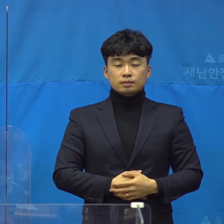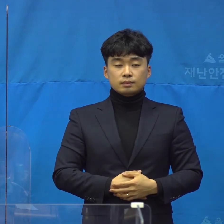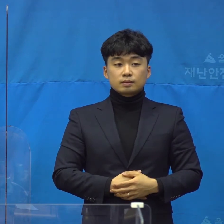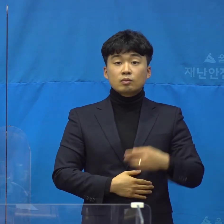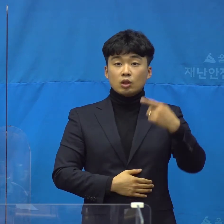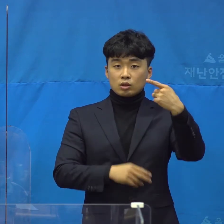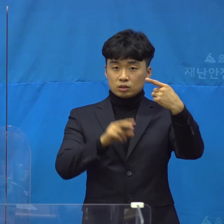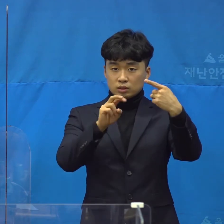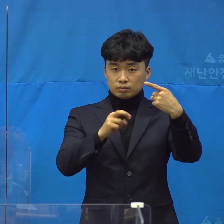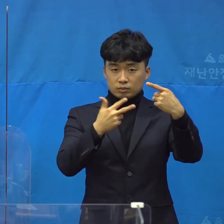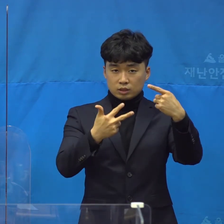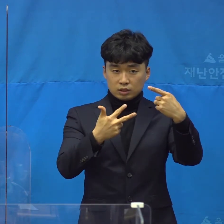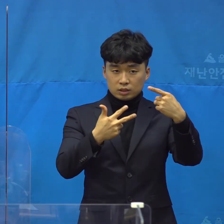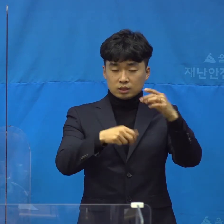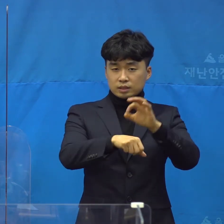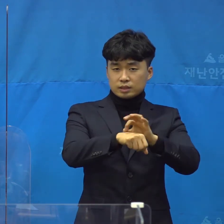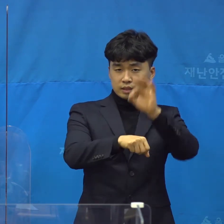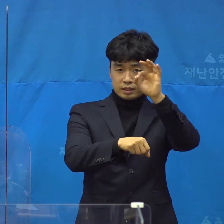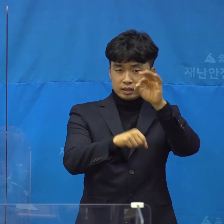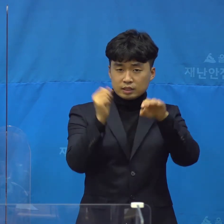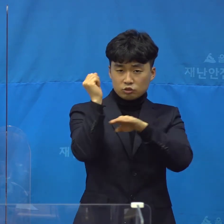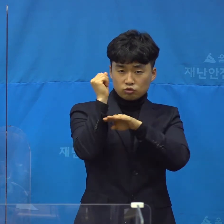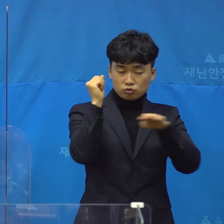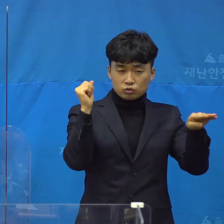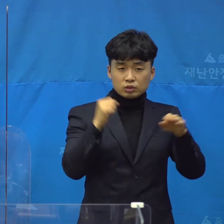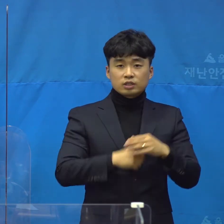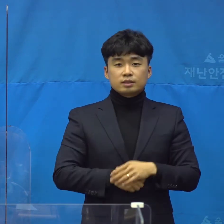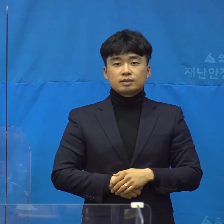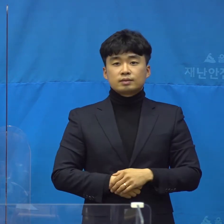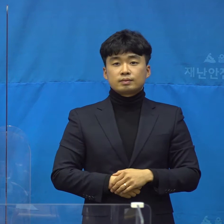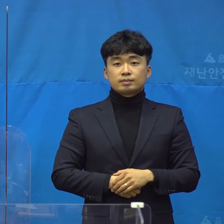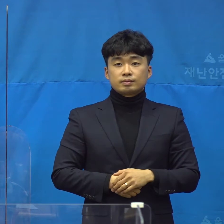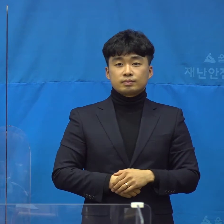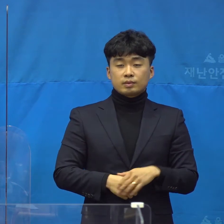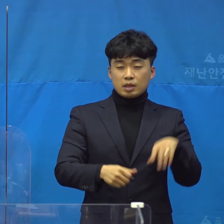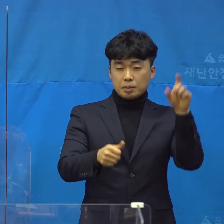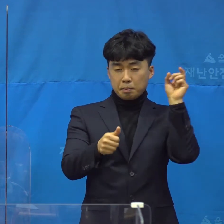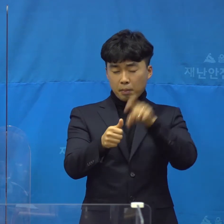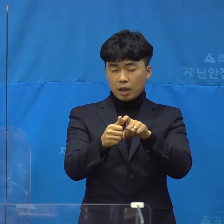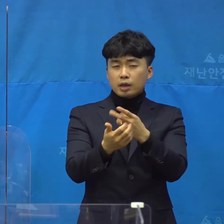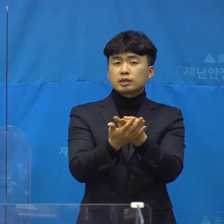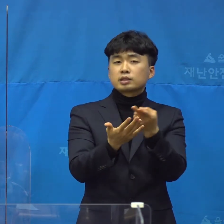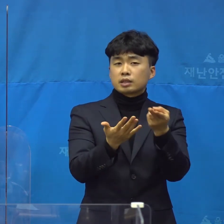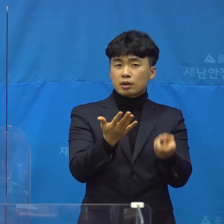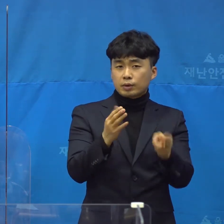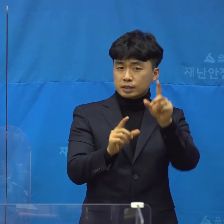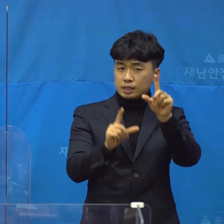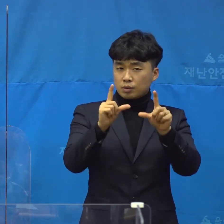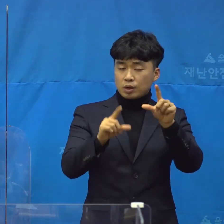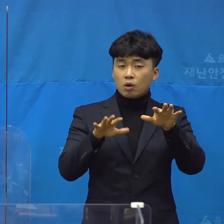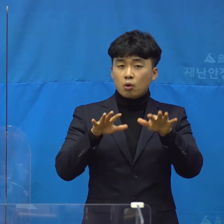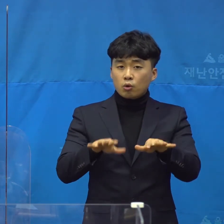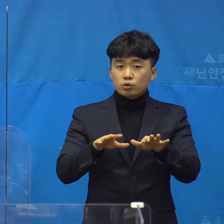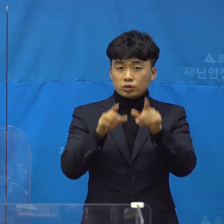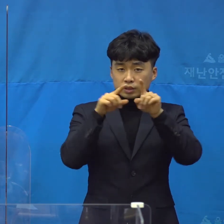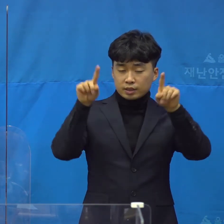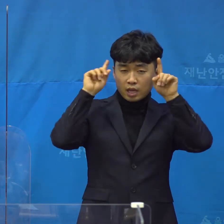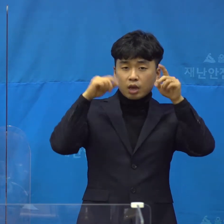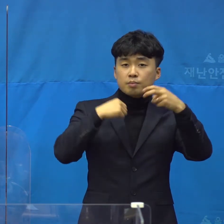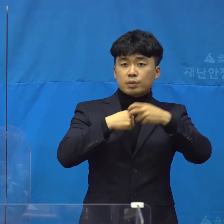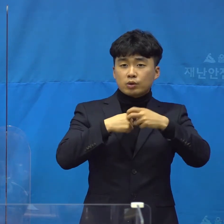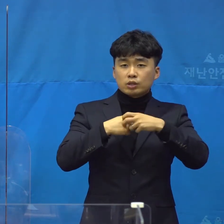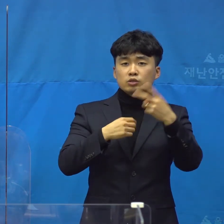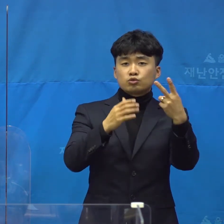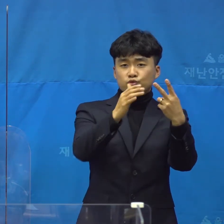1월 27일 10시 기준 확진자 퇴원 현황입니다. 오늘은 울산대학교